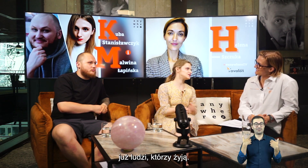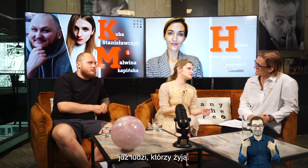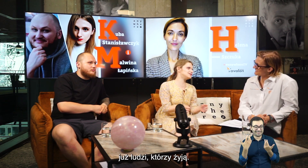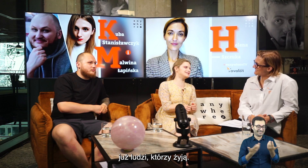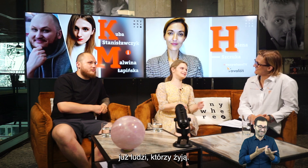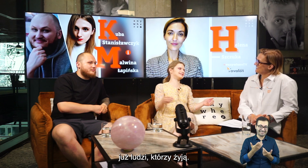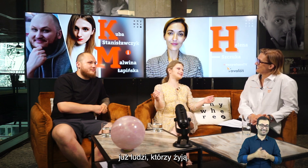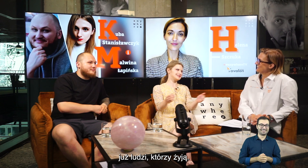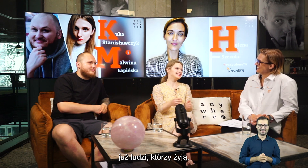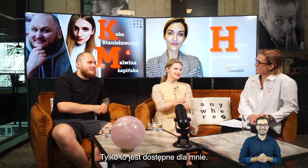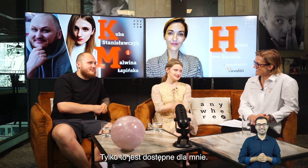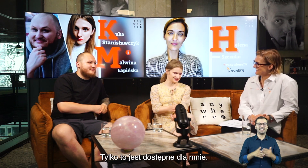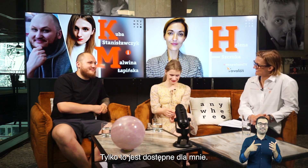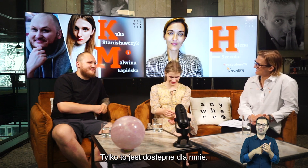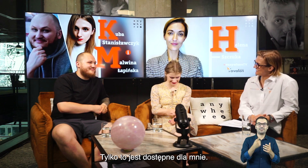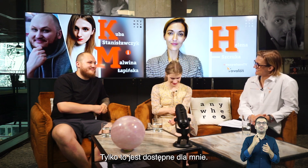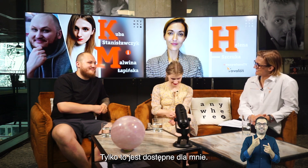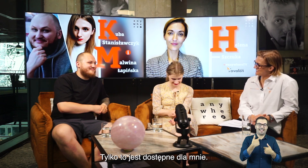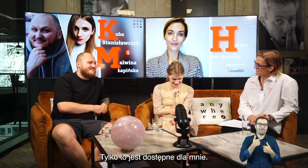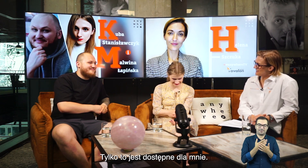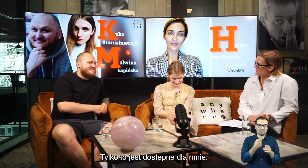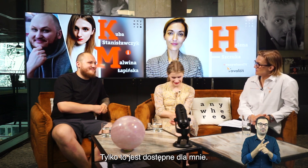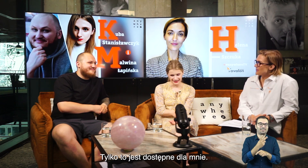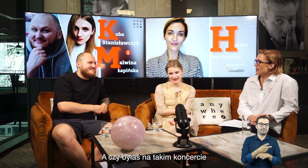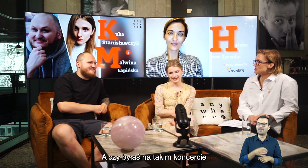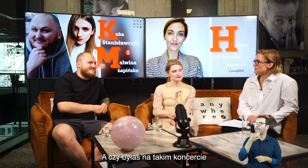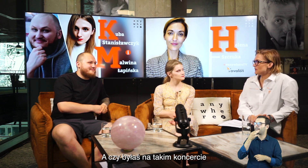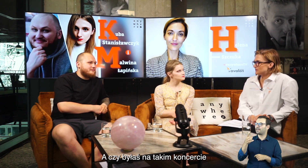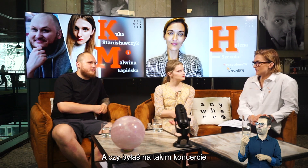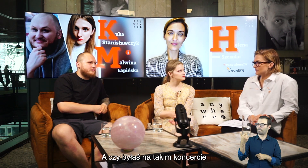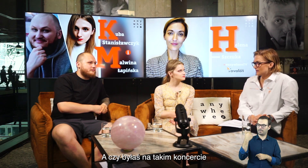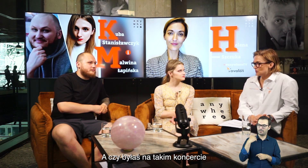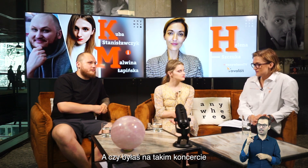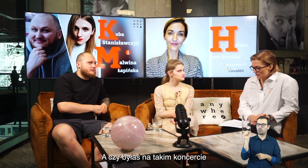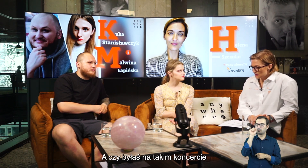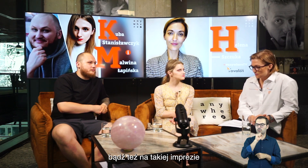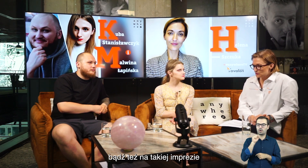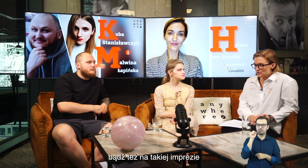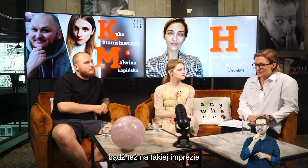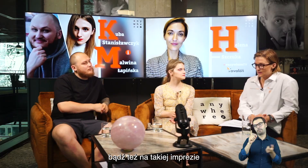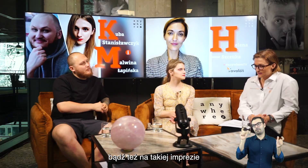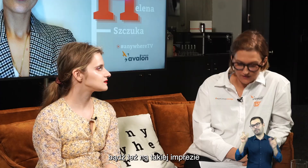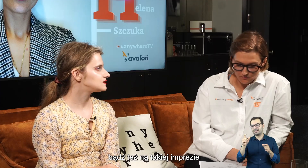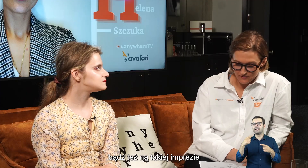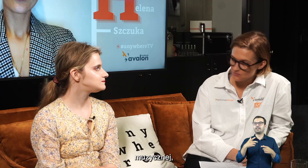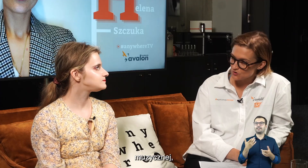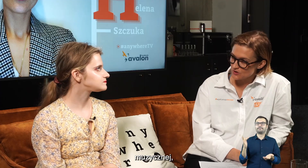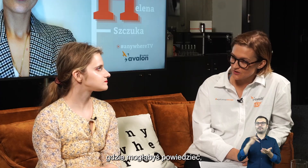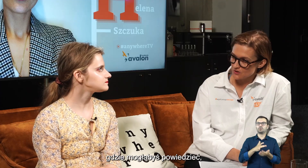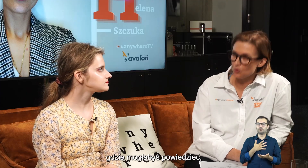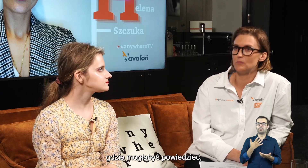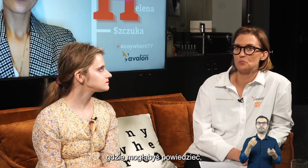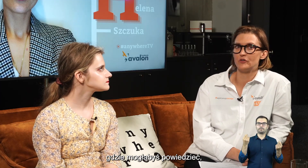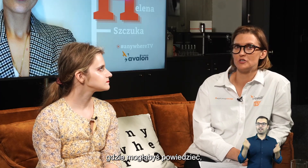ludzi, którzy żyją. Tylko to jest dostępne dla mnie. A czy byłaś na takim koncercie, bądź też na takiej imprezie